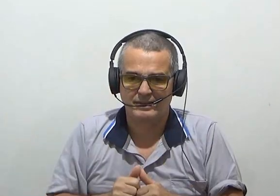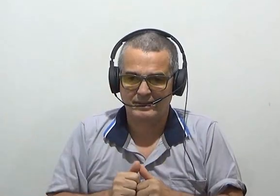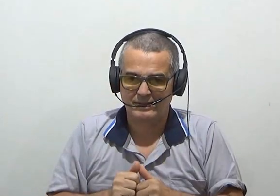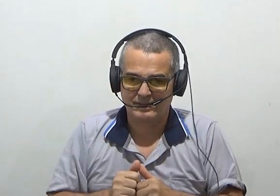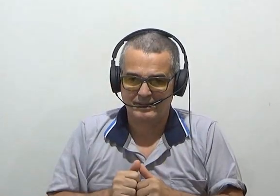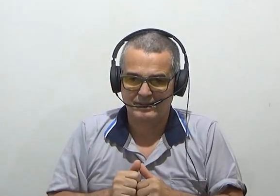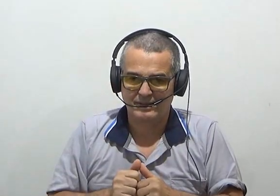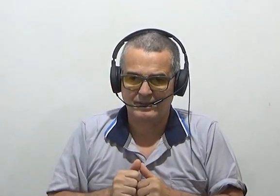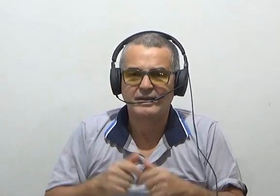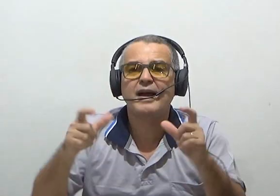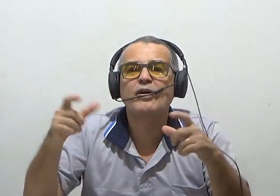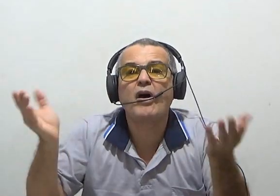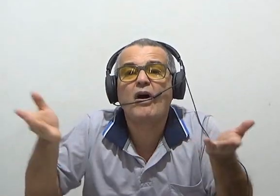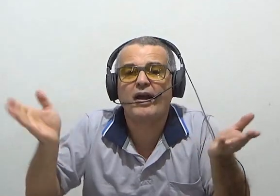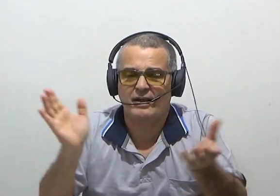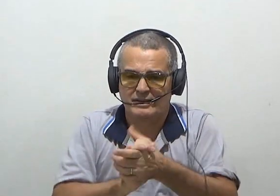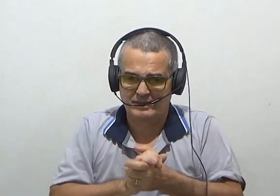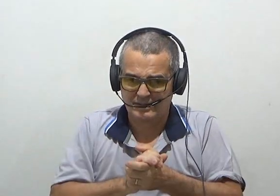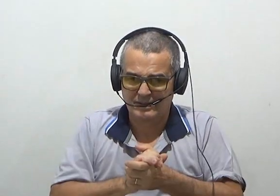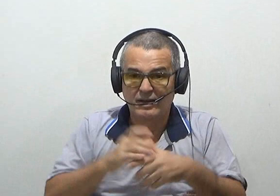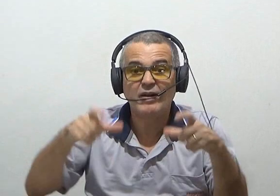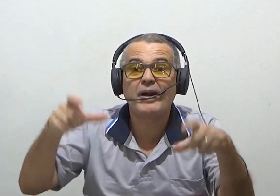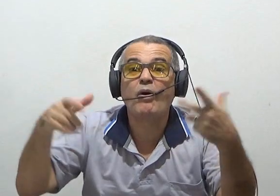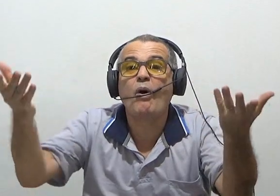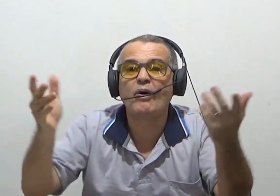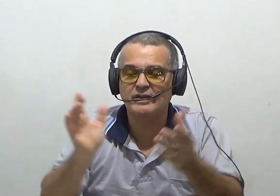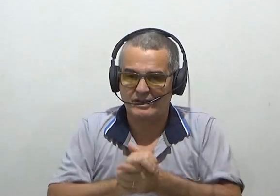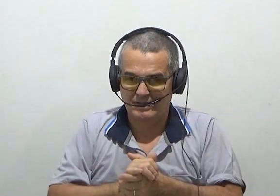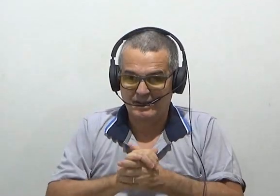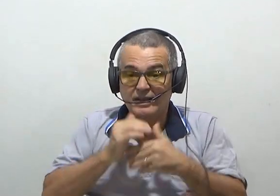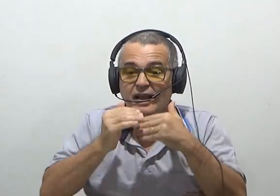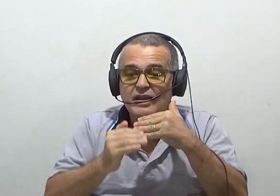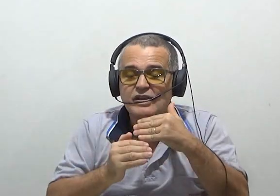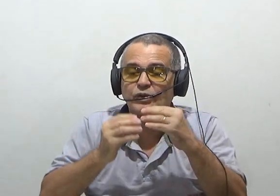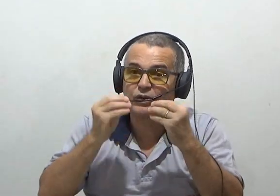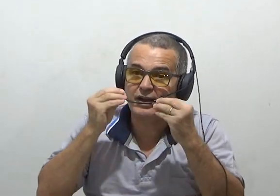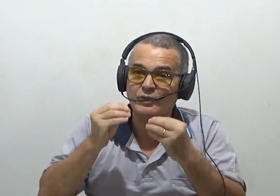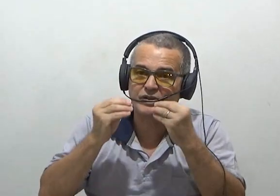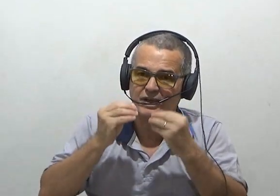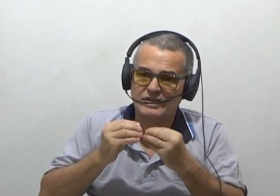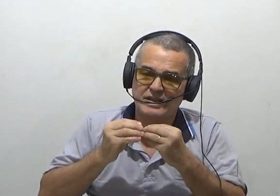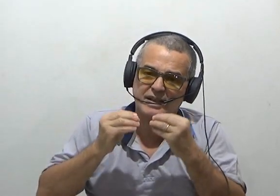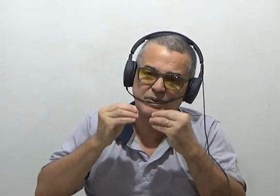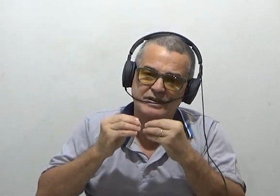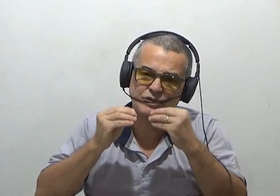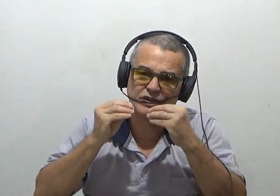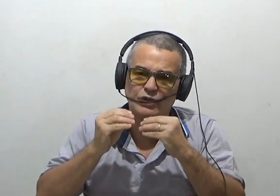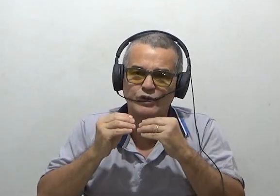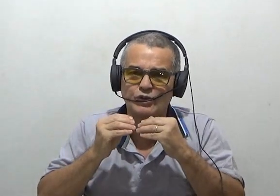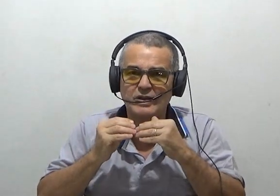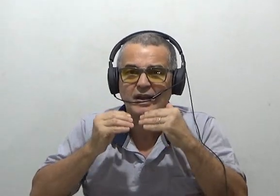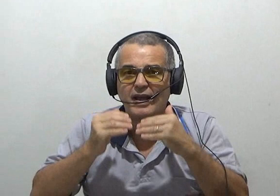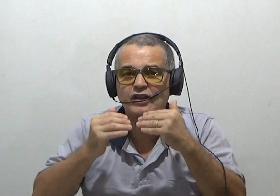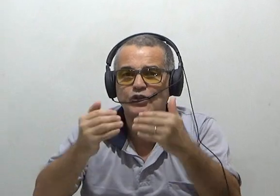quê? E agora? Vai para onde? Eu estou querendo mostrar a você que é preciso a